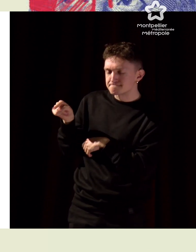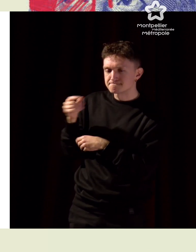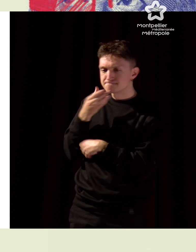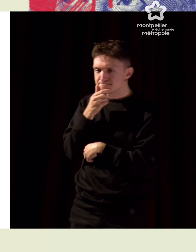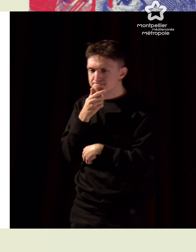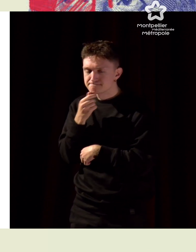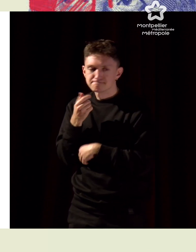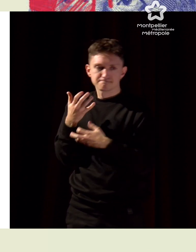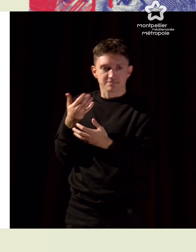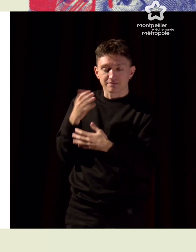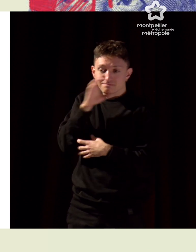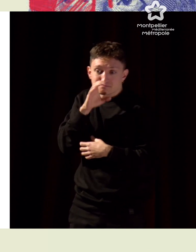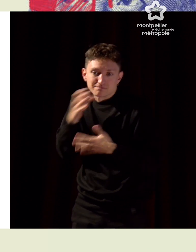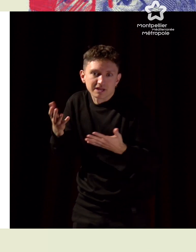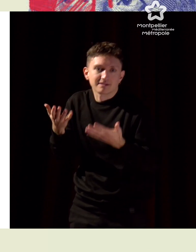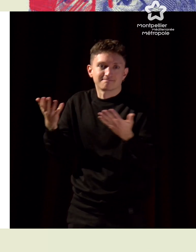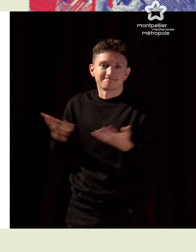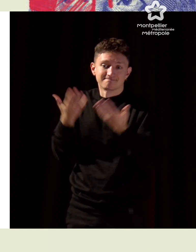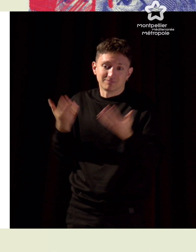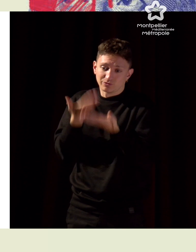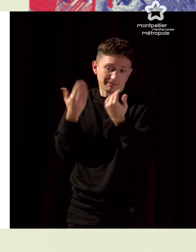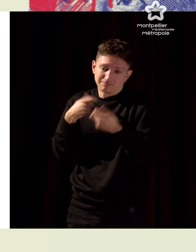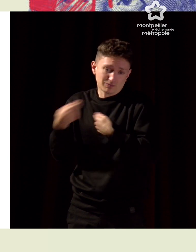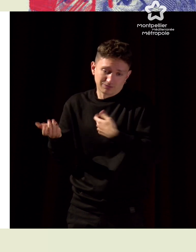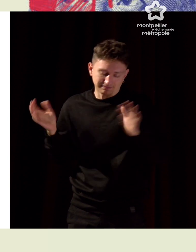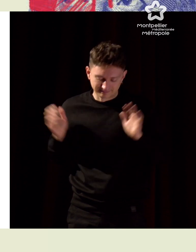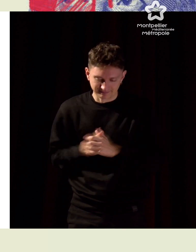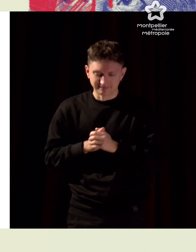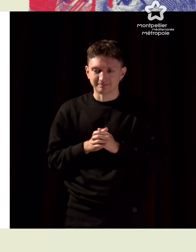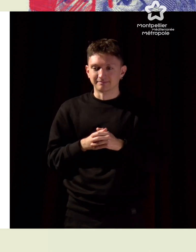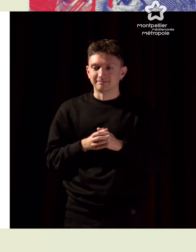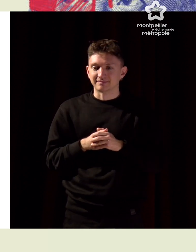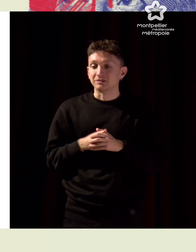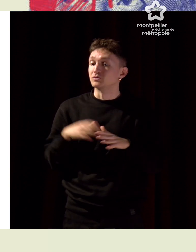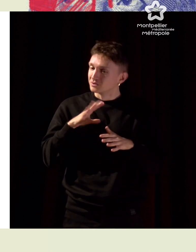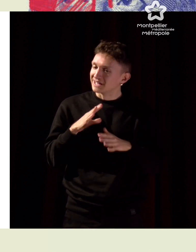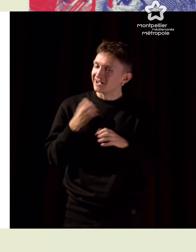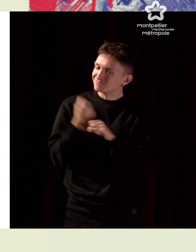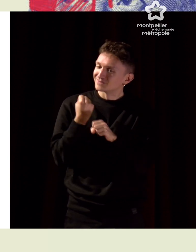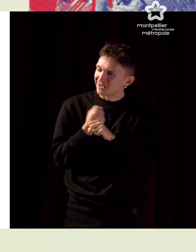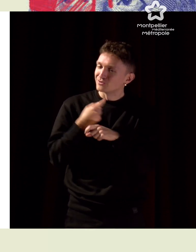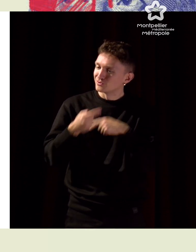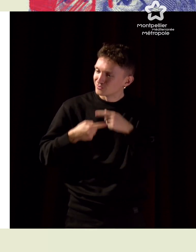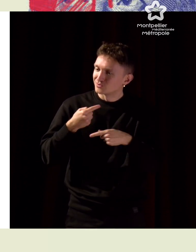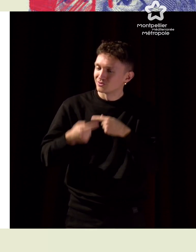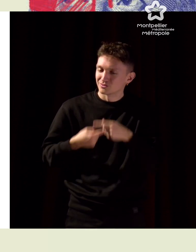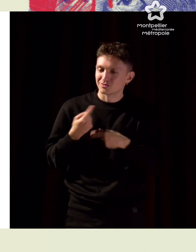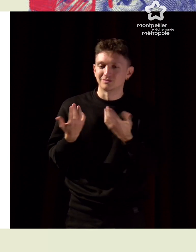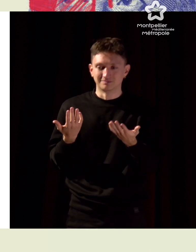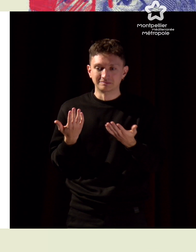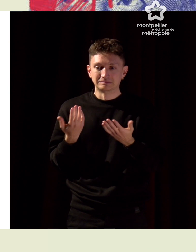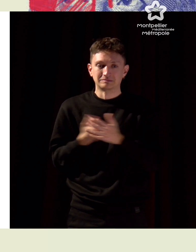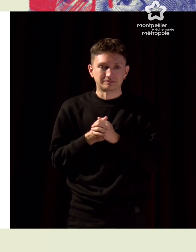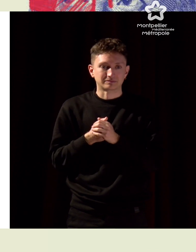sont pas compatibles avec nous. Et les derniers travaux montrent que cette sélection, le fait que